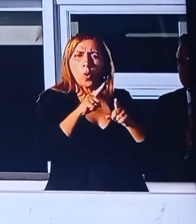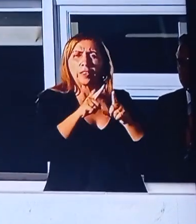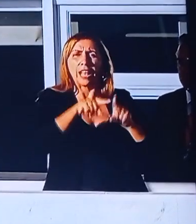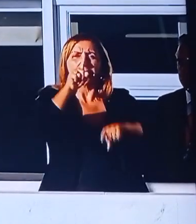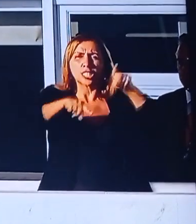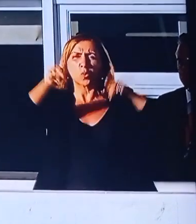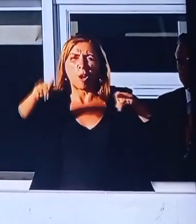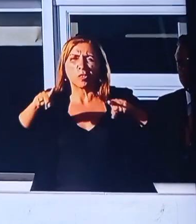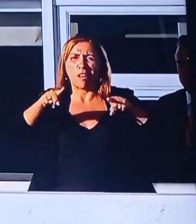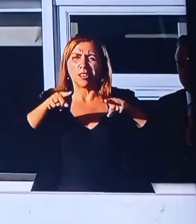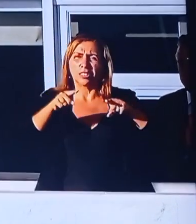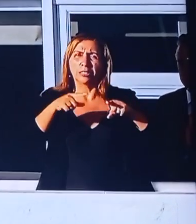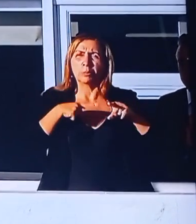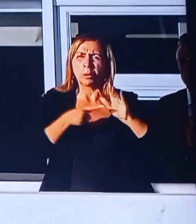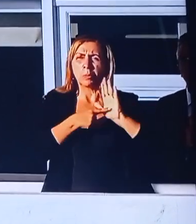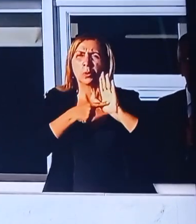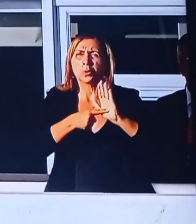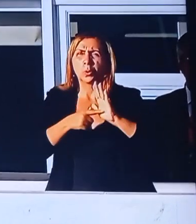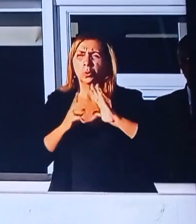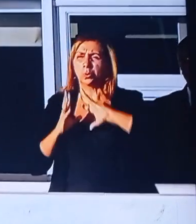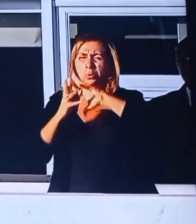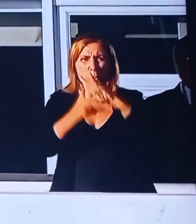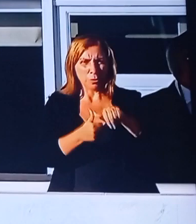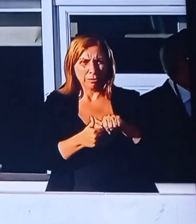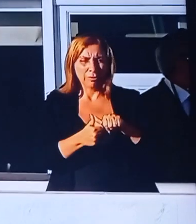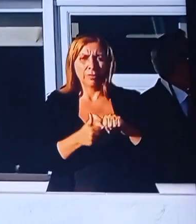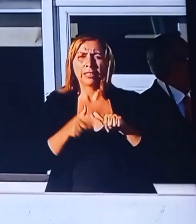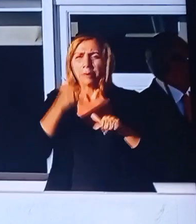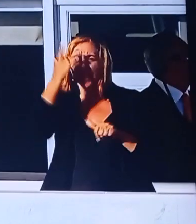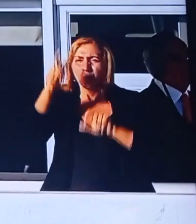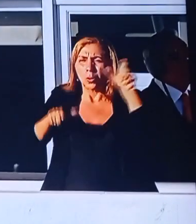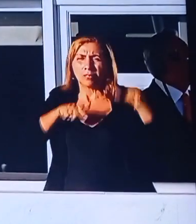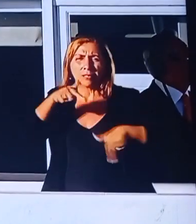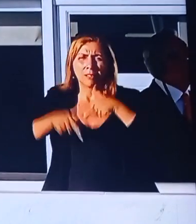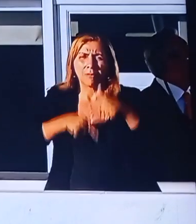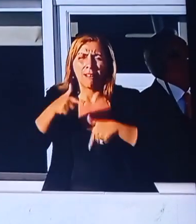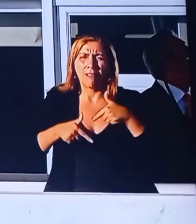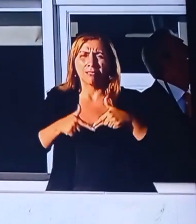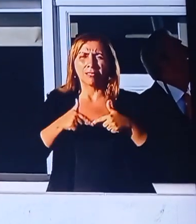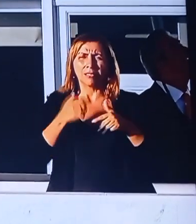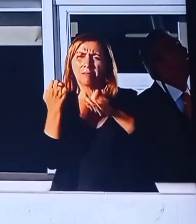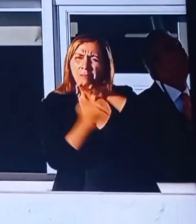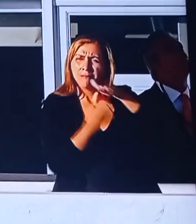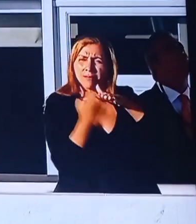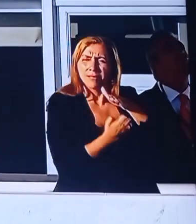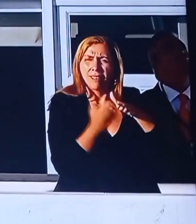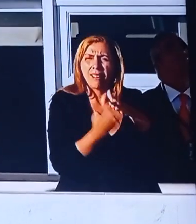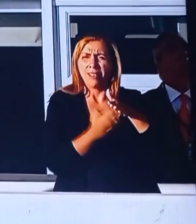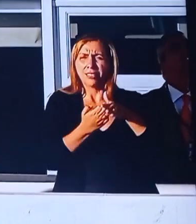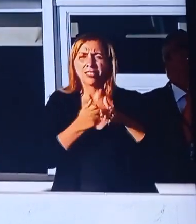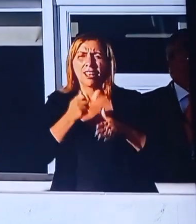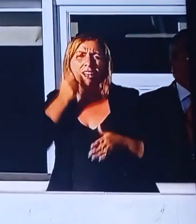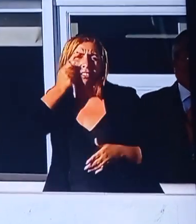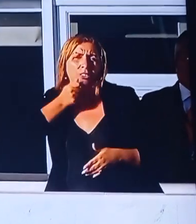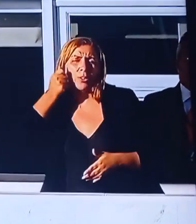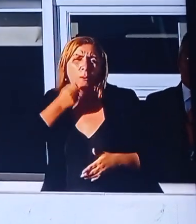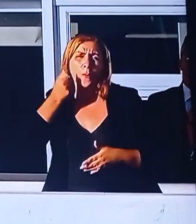que envolva a sociedade como um todo. Trabalhadores, empresários,